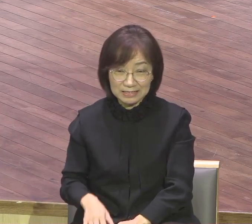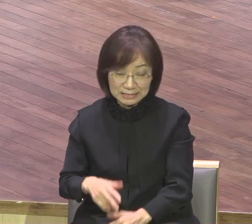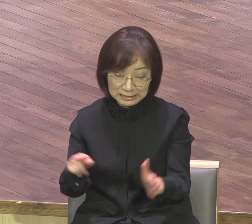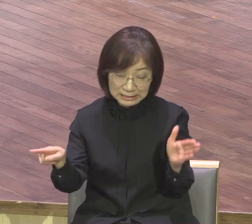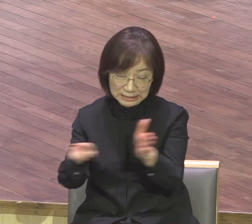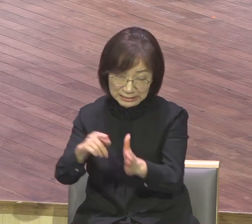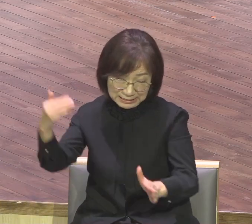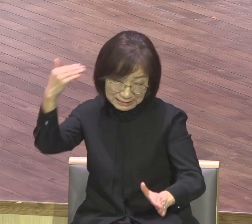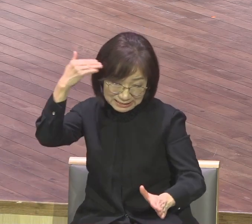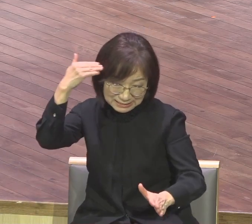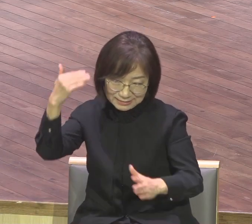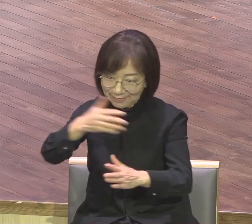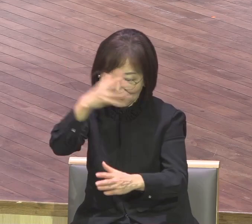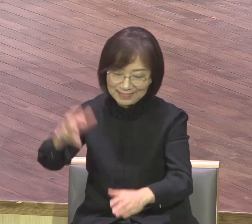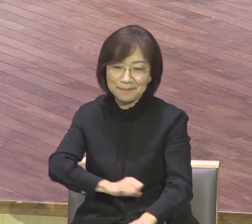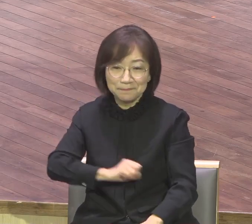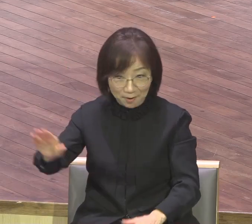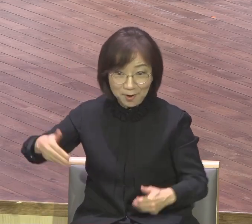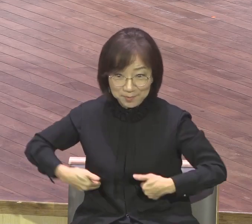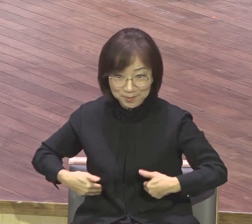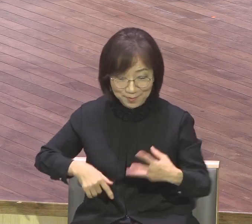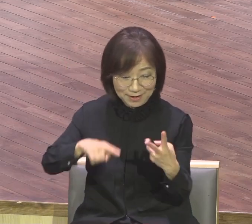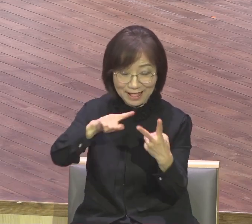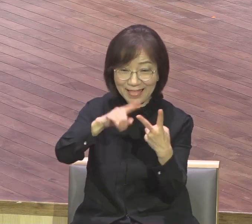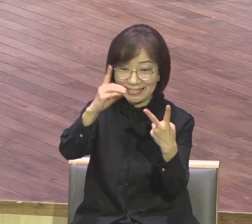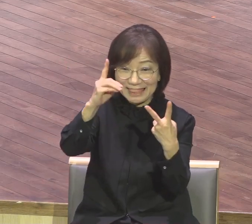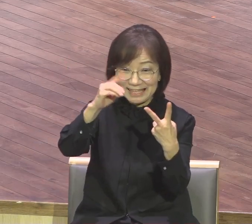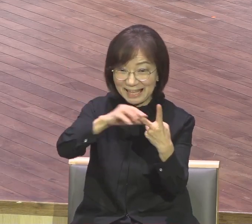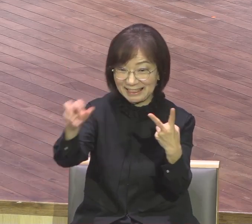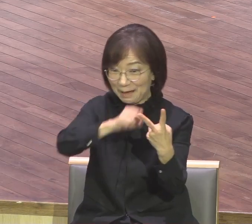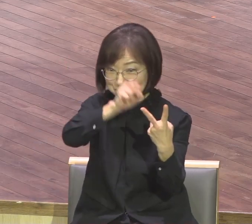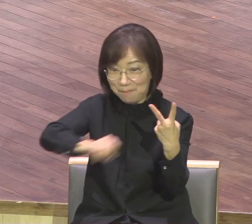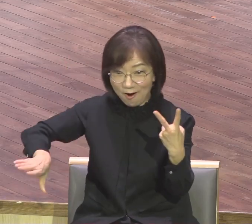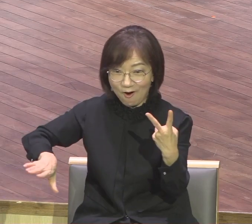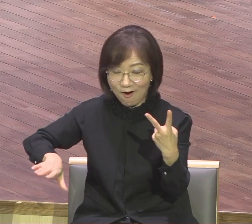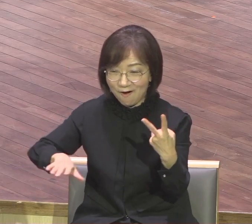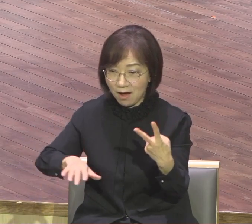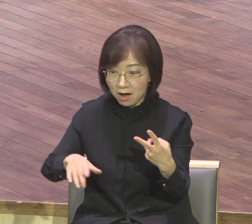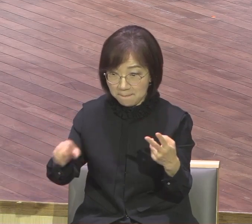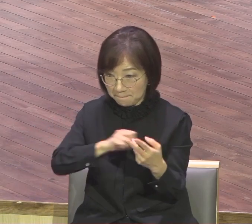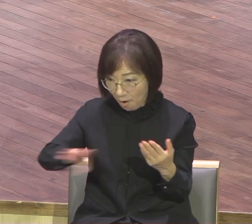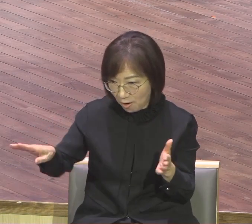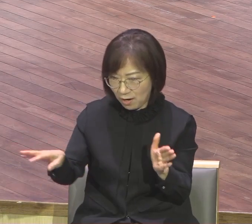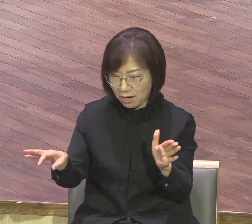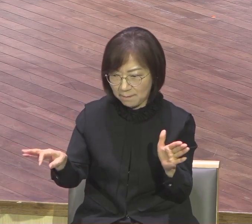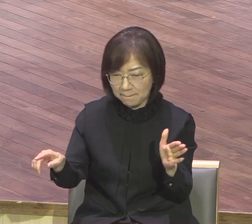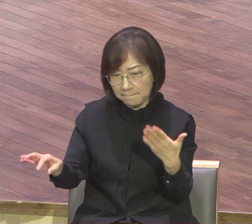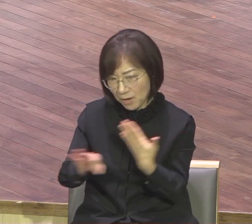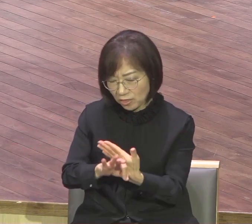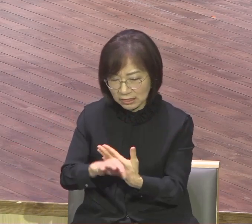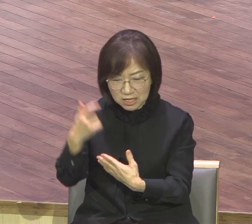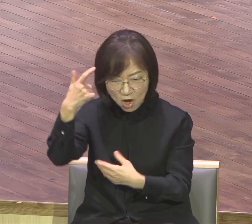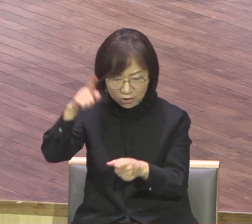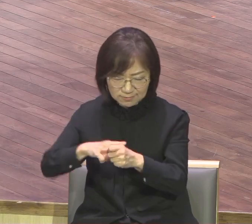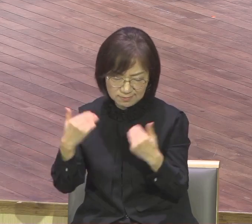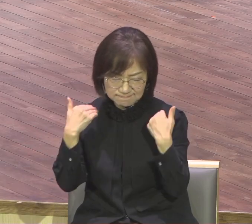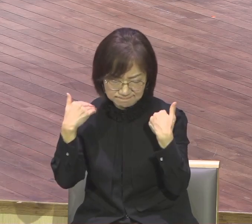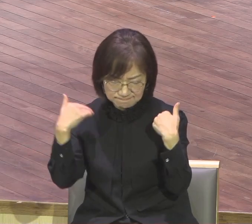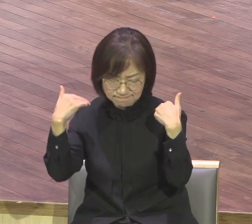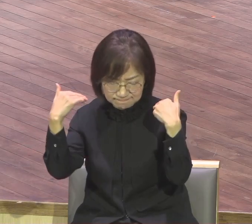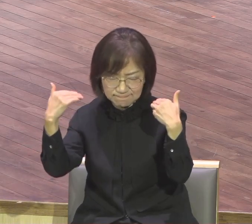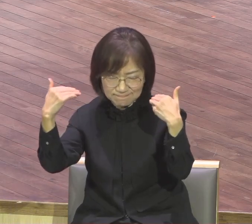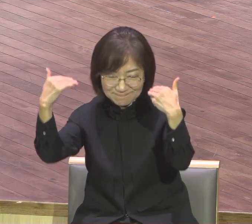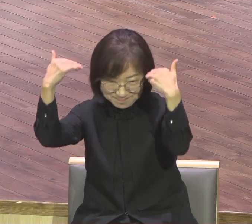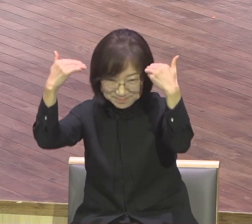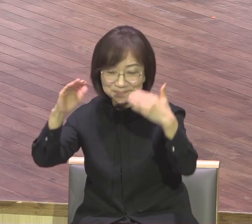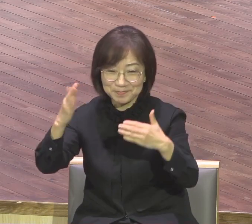una decisión de lo que no es importante tirar todos. 이런 사람은 영적 성장이 팍팍 됩니다. Esta persona tiene crecimiento espiritual continuamente. 로마